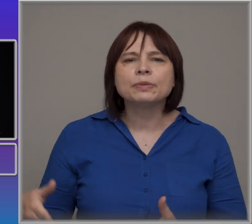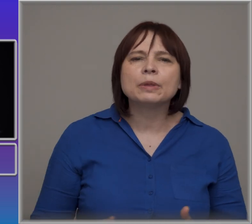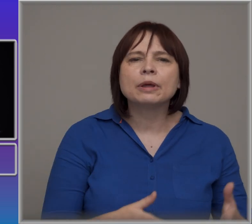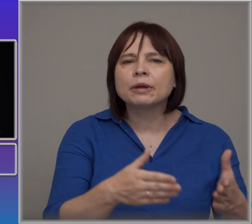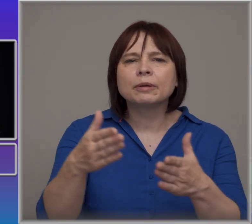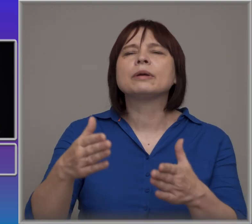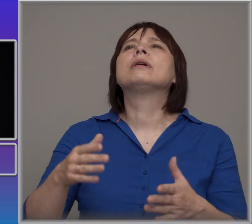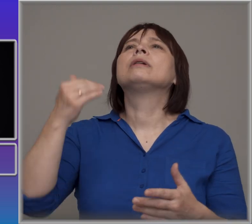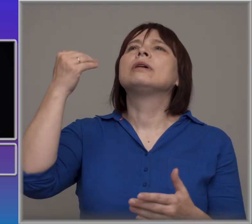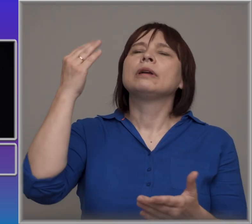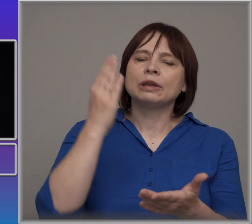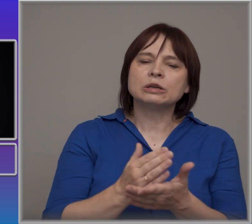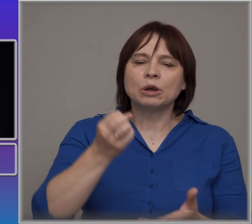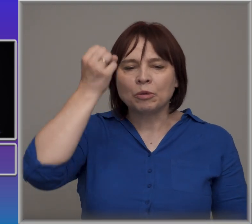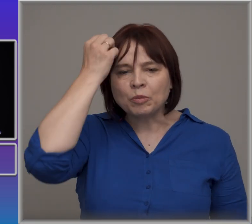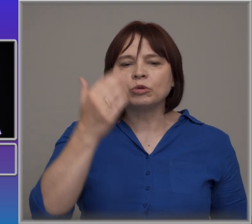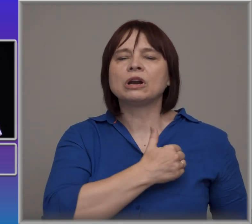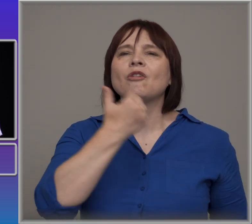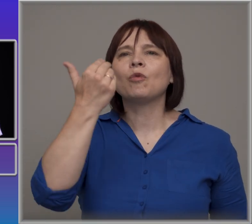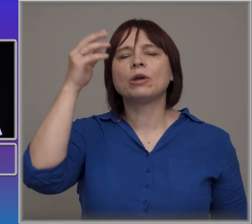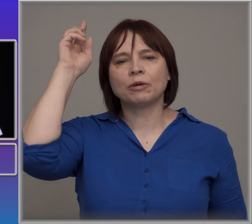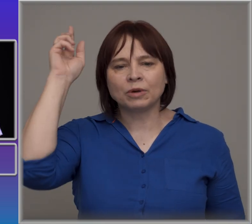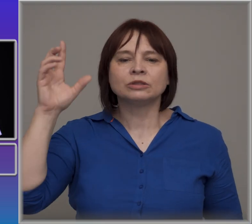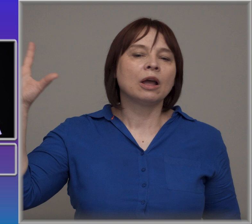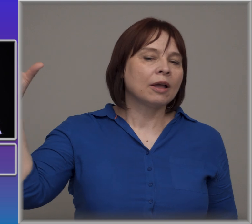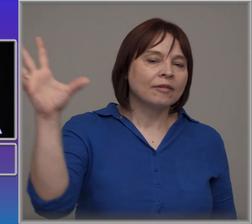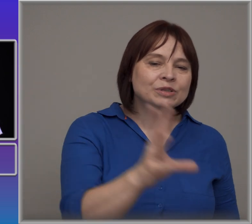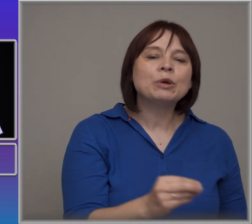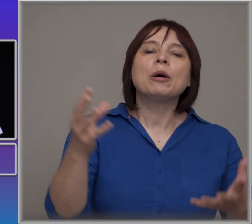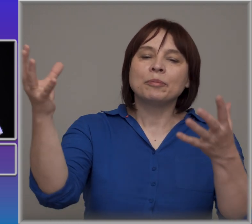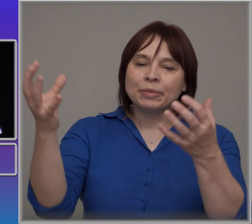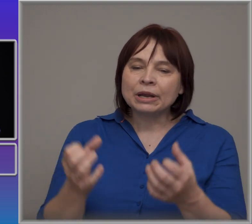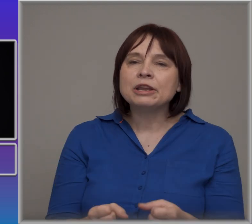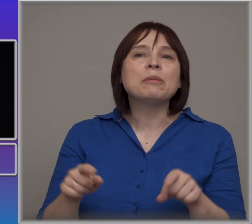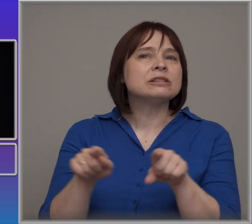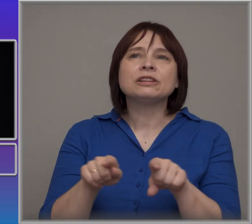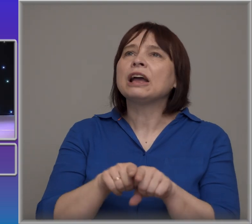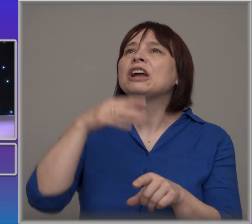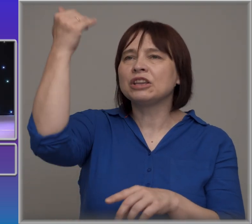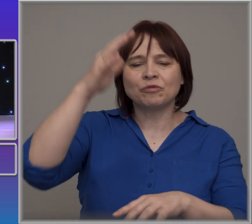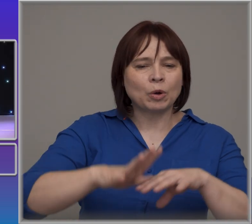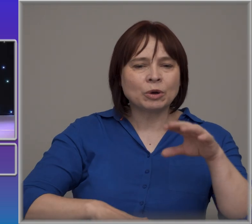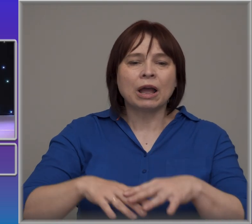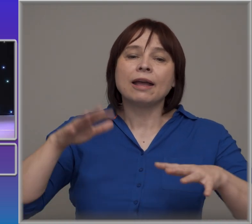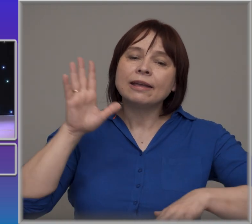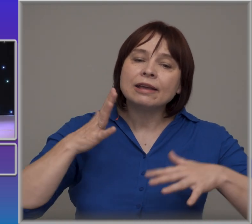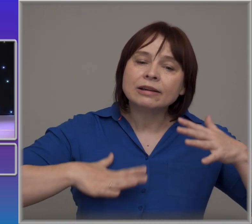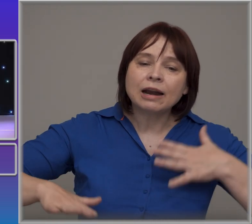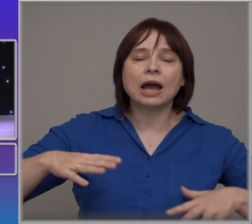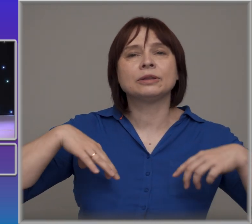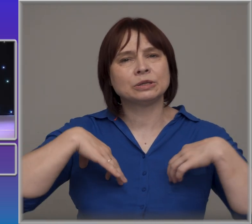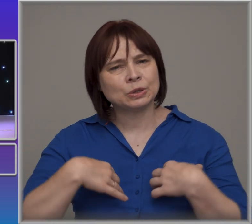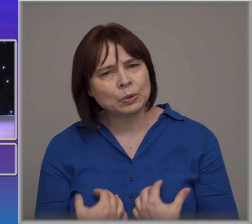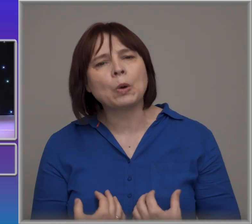разве можно все нам перечесть? Благодари же Господа от сердца. Не только за